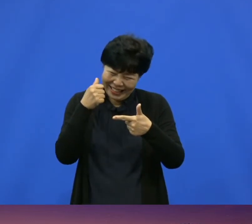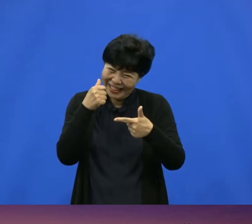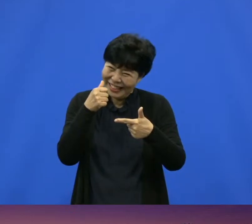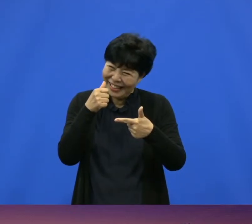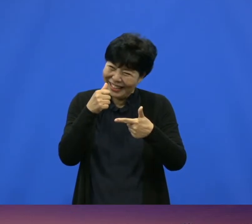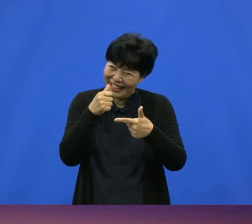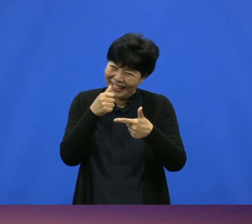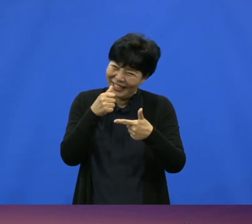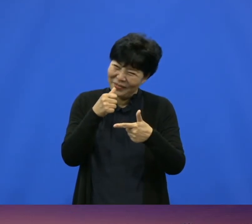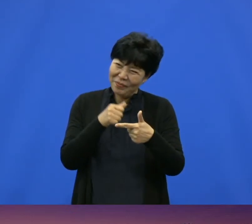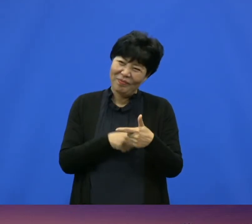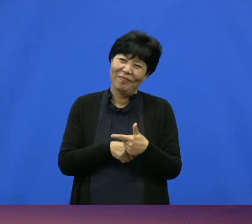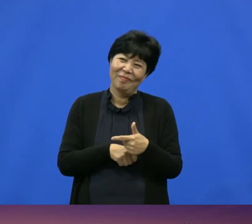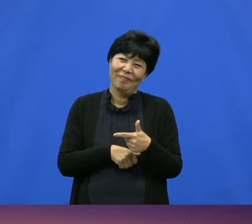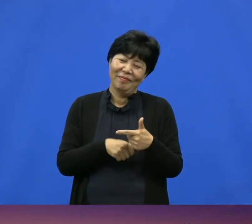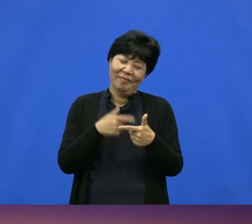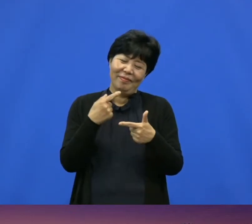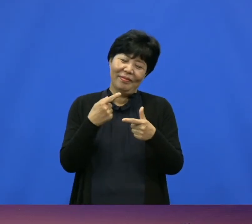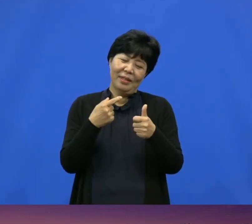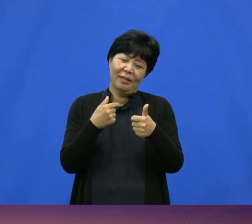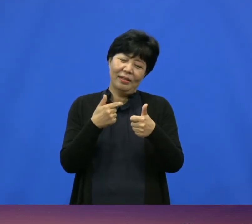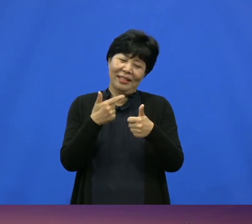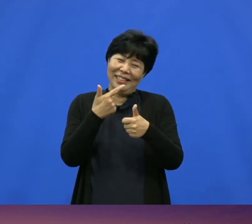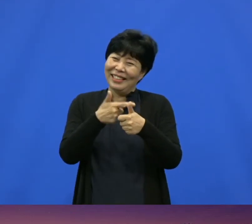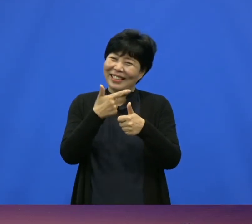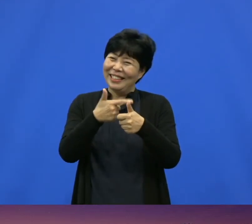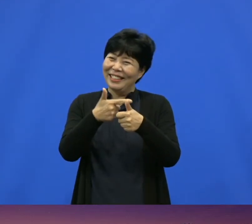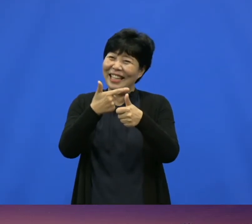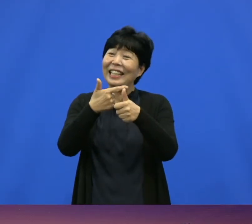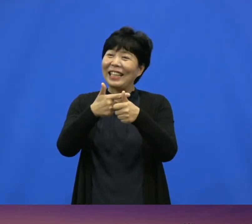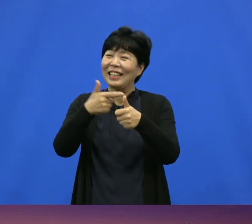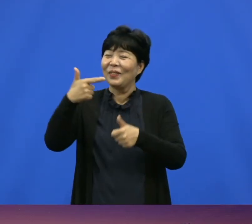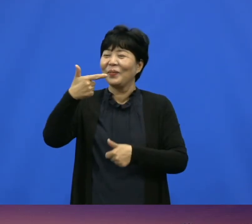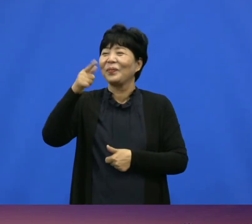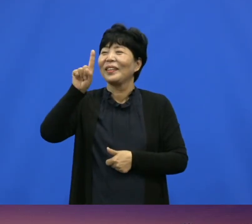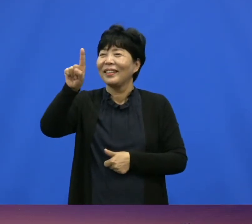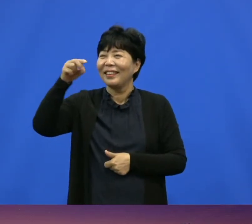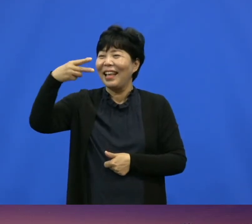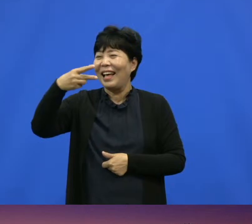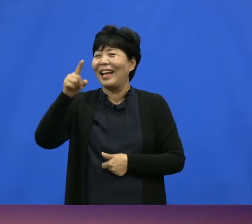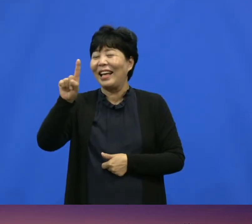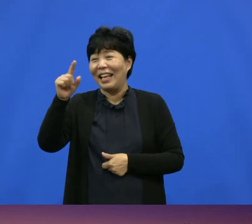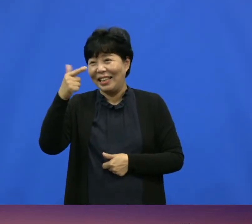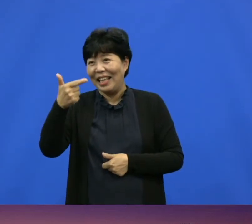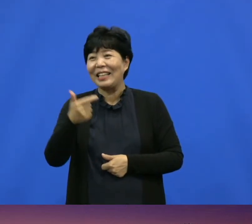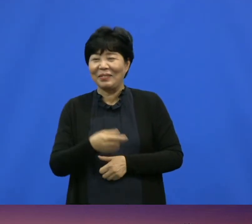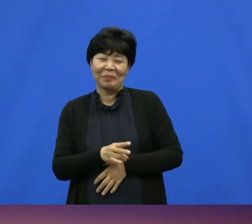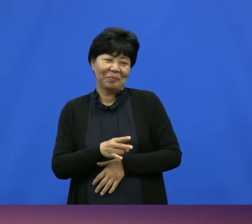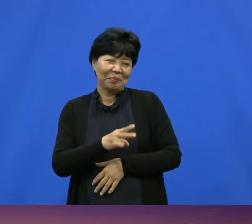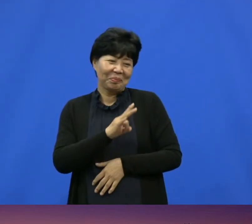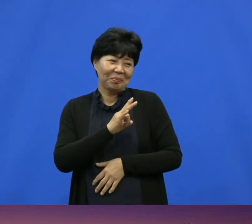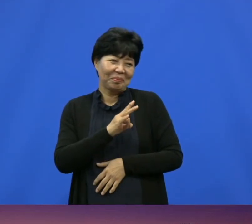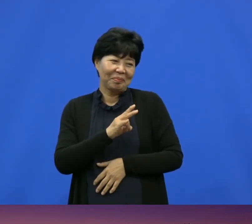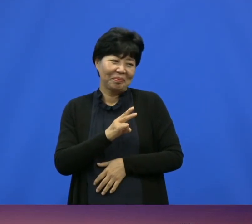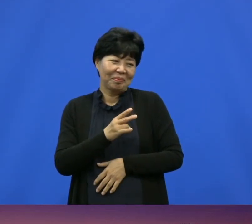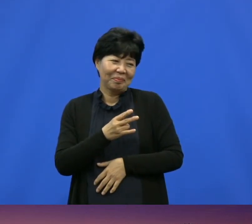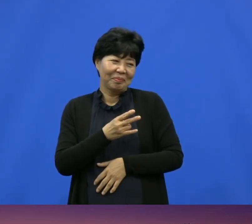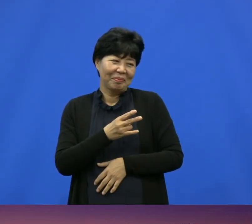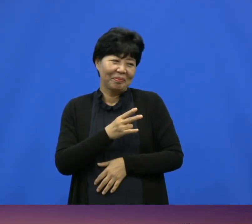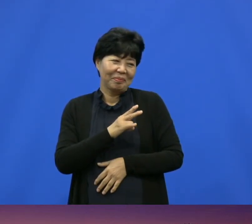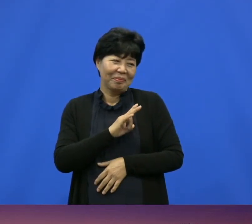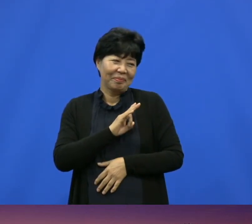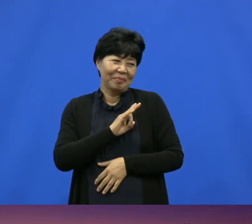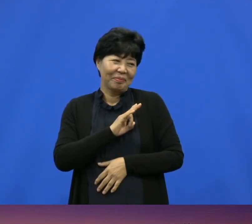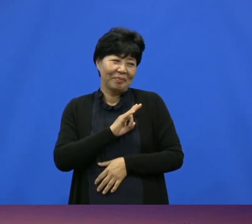엘리야를 다시 이렇게 세웠어요. 다시 사명의 길로 회복시켰어요. 베드로 디베라 바닷가에 맞춰